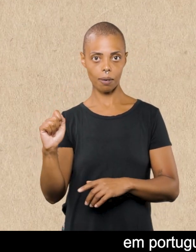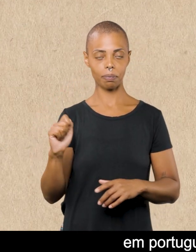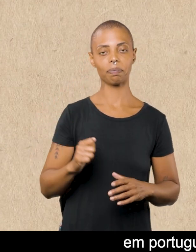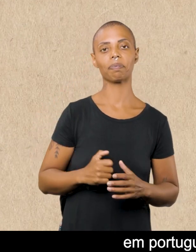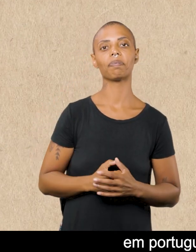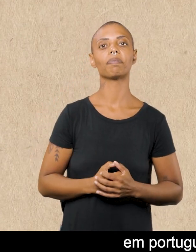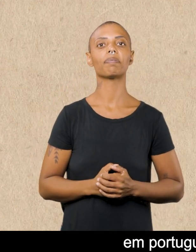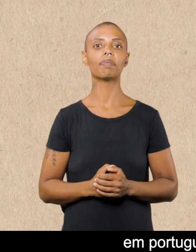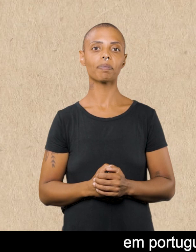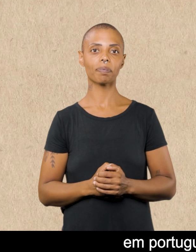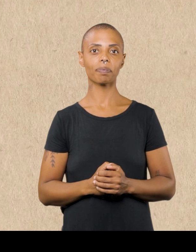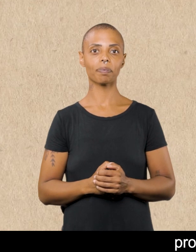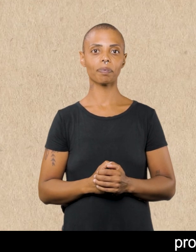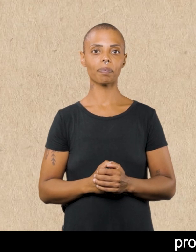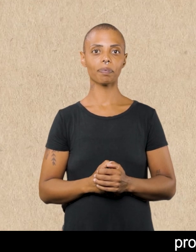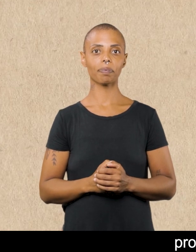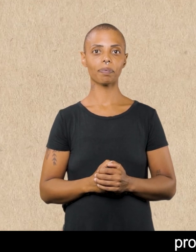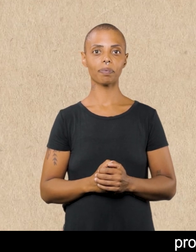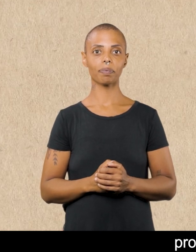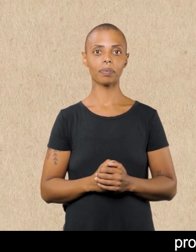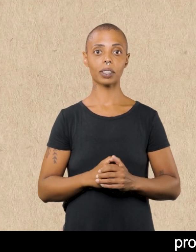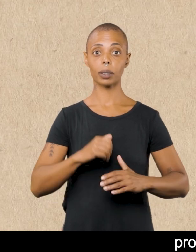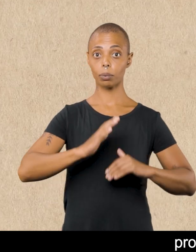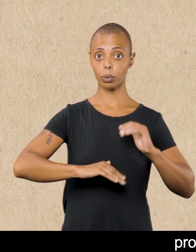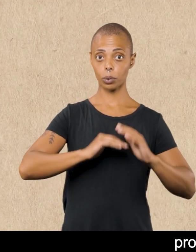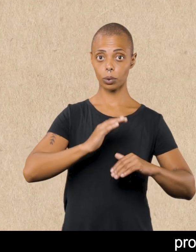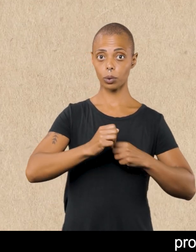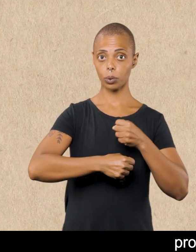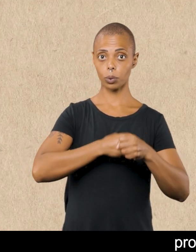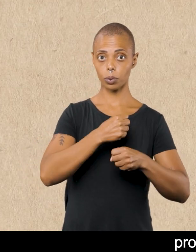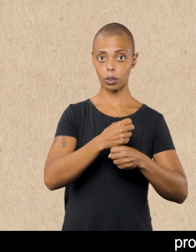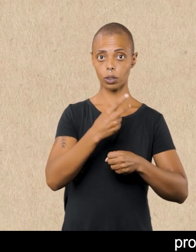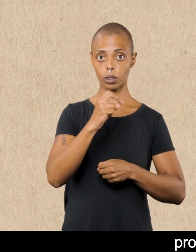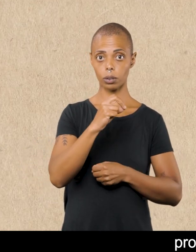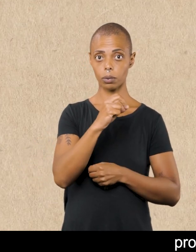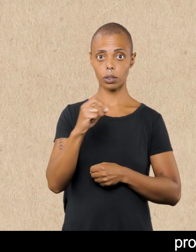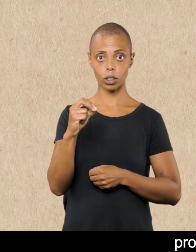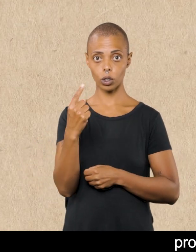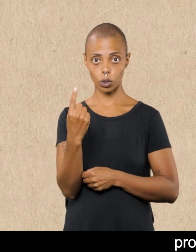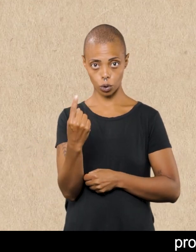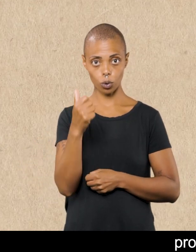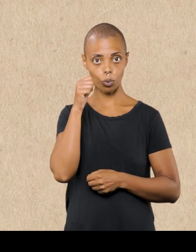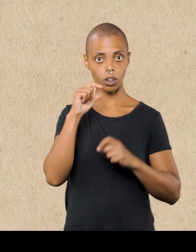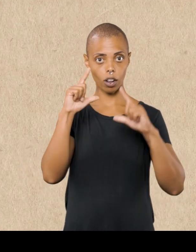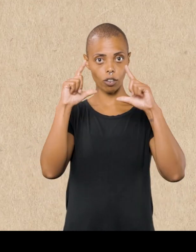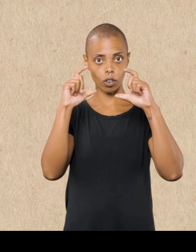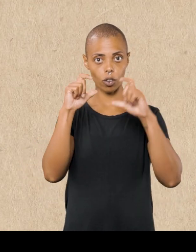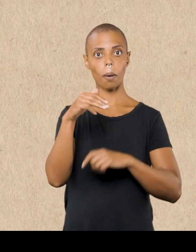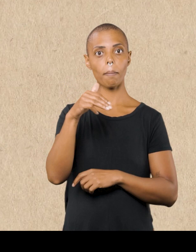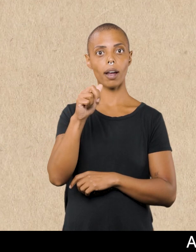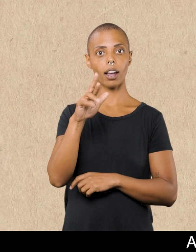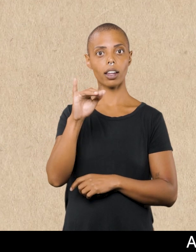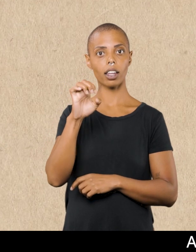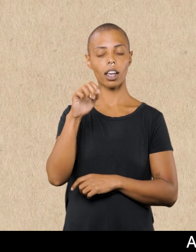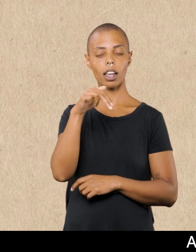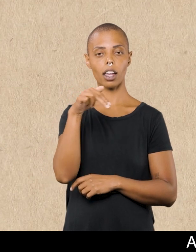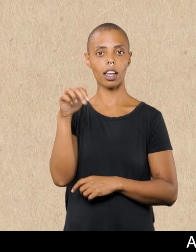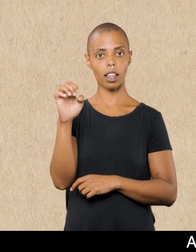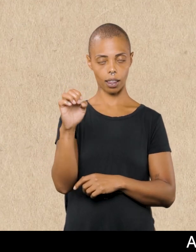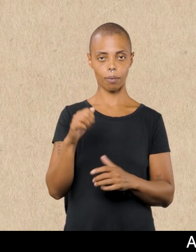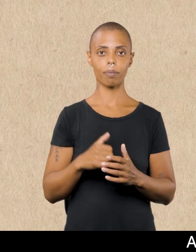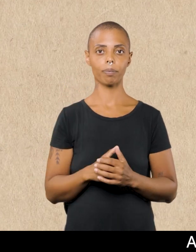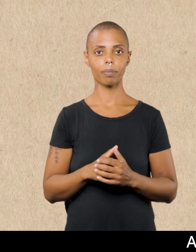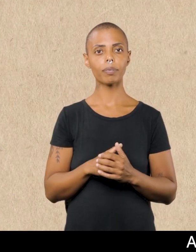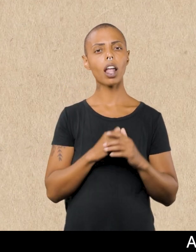português, Retrato de uma Mãe e uma Filha, Retrato de Dick Anala, produzida em 2001 pela